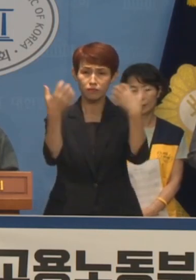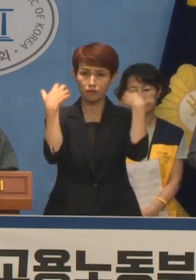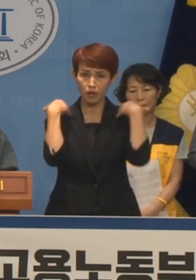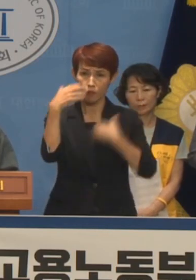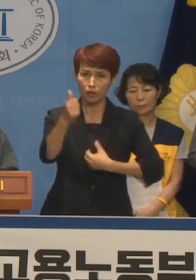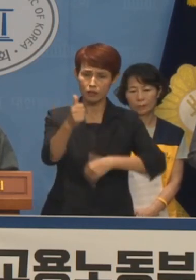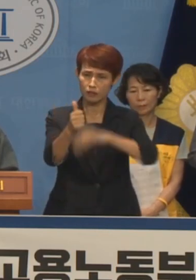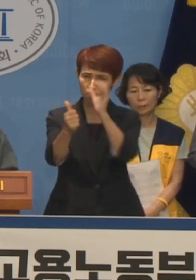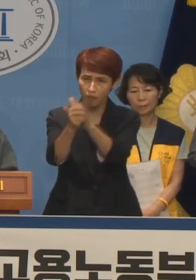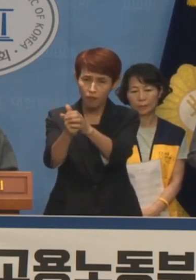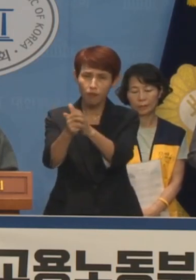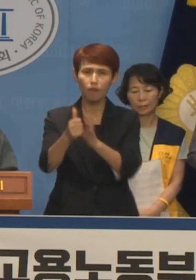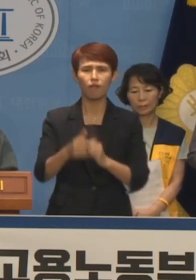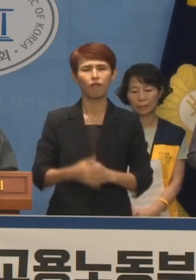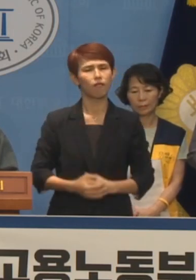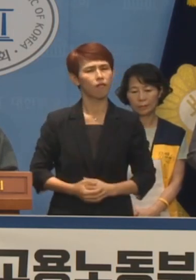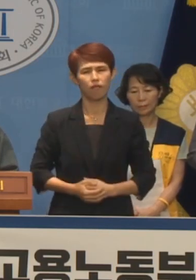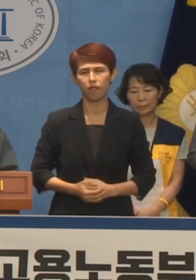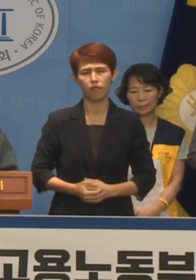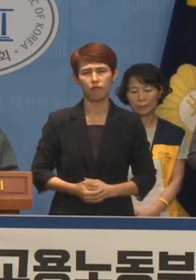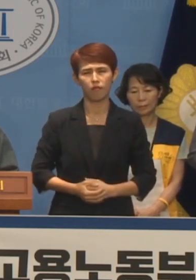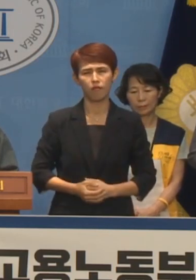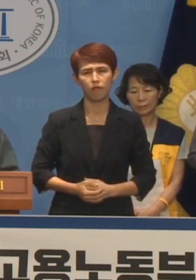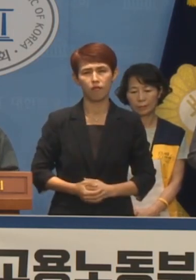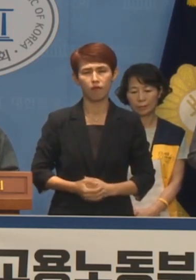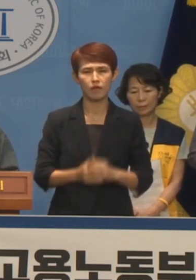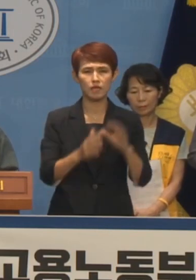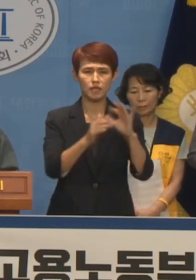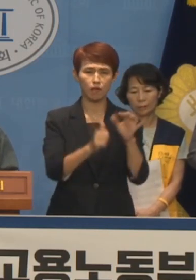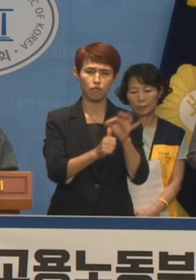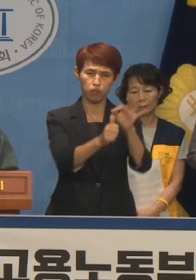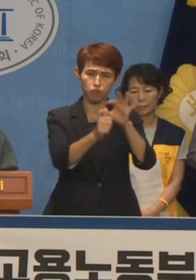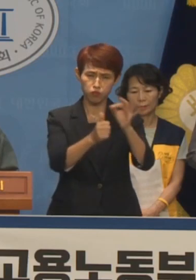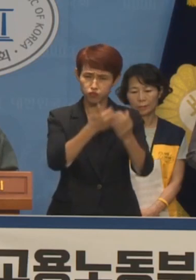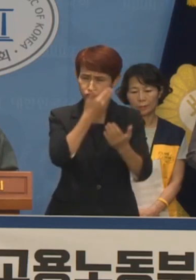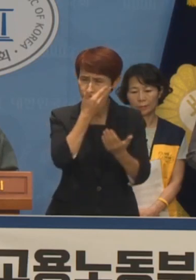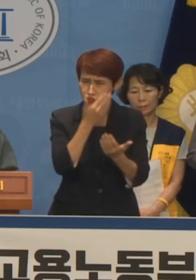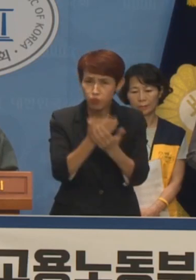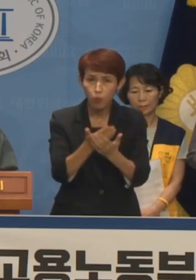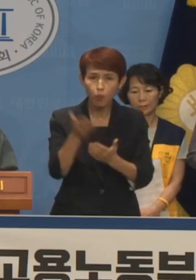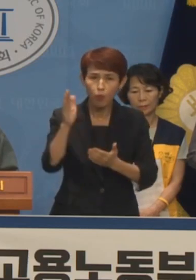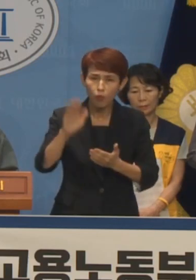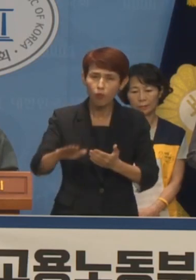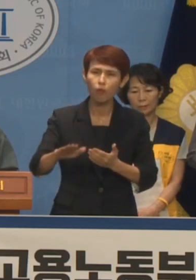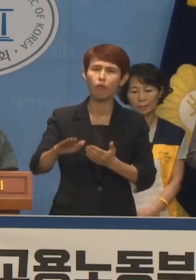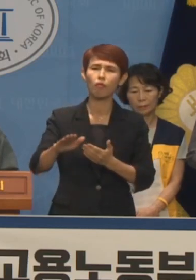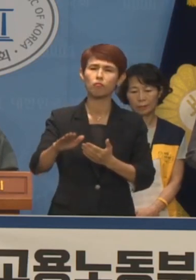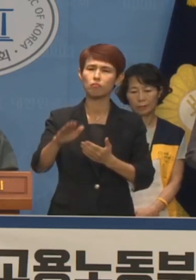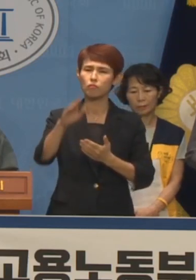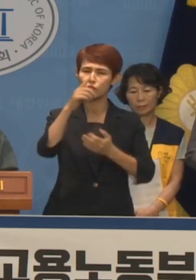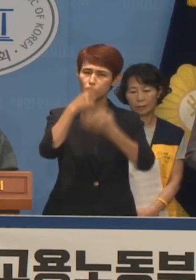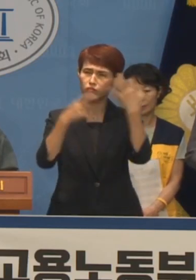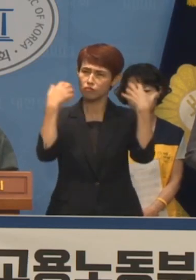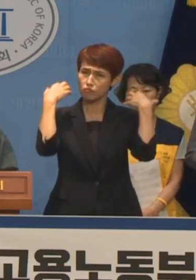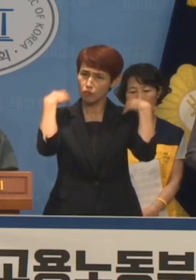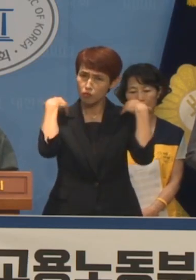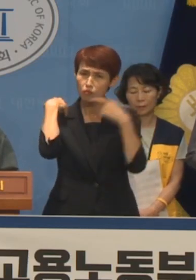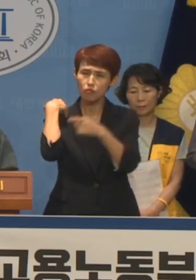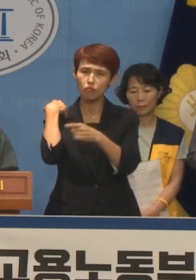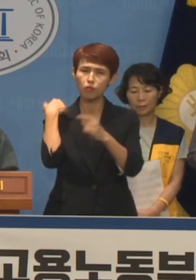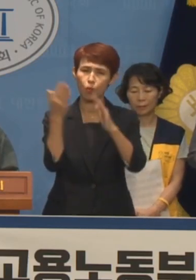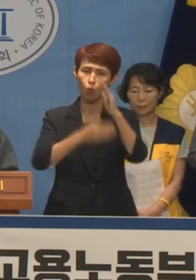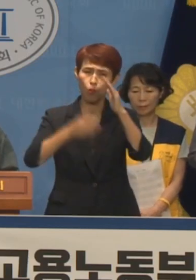고용노동부 장관 후보자로 지명하였습니다. 인사가 만사라는 말이 무색하게도 이 정부는 중요한 공직기관의